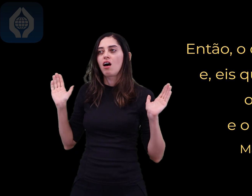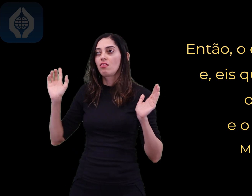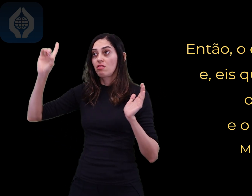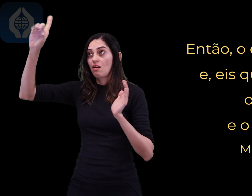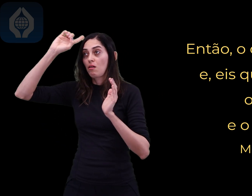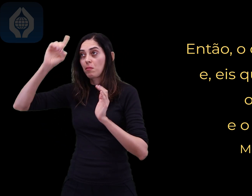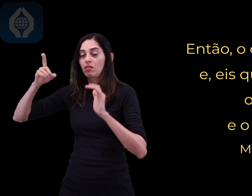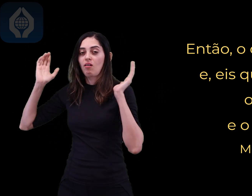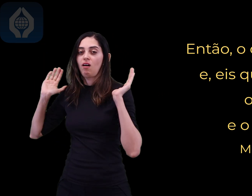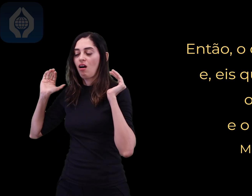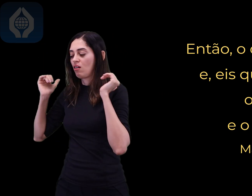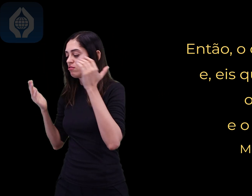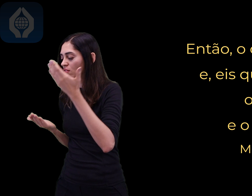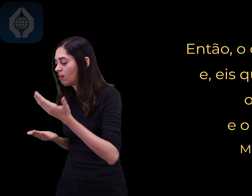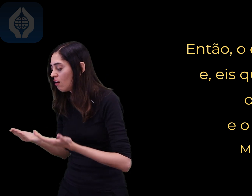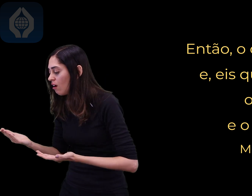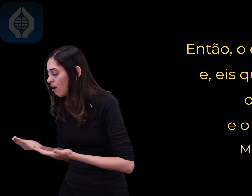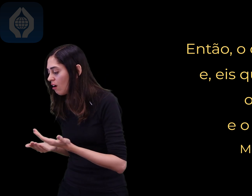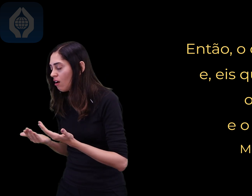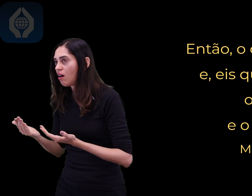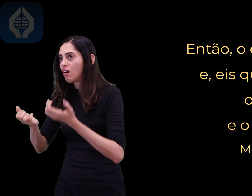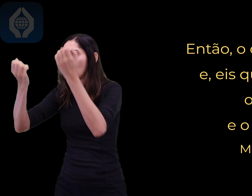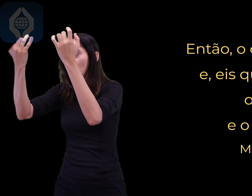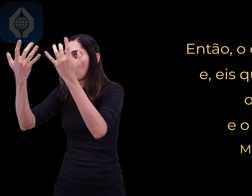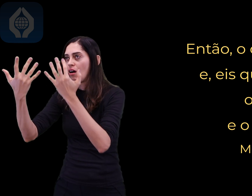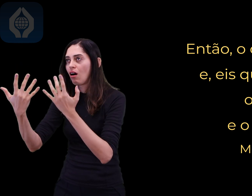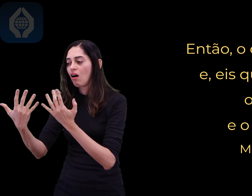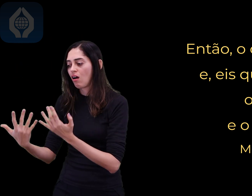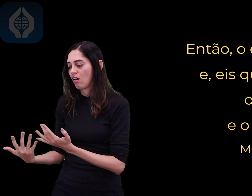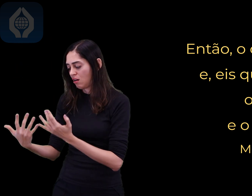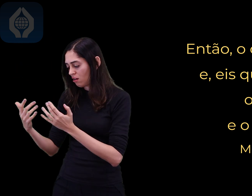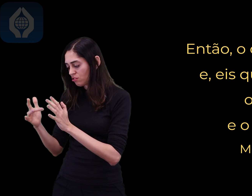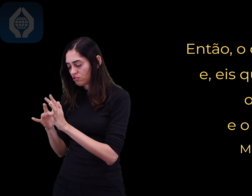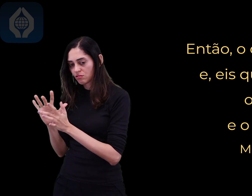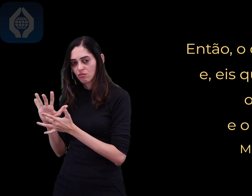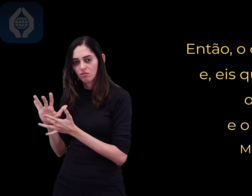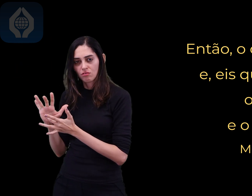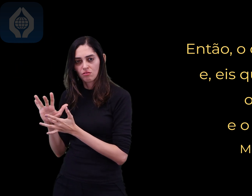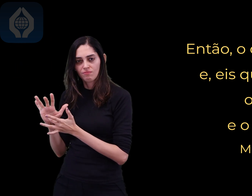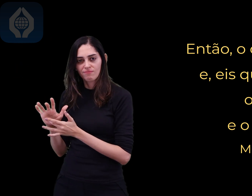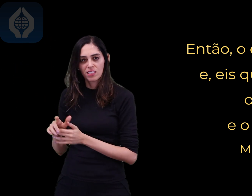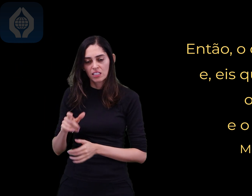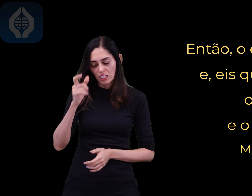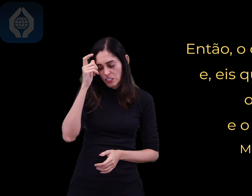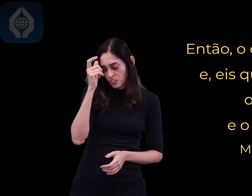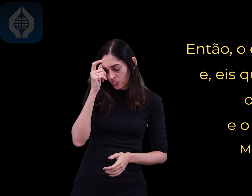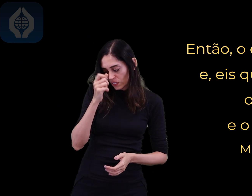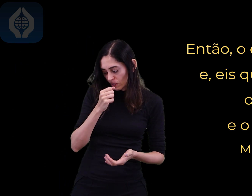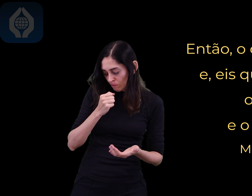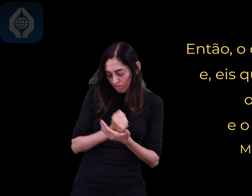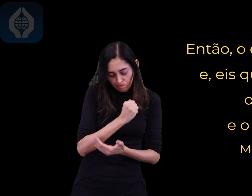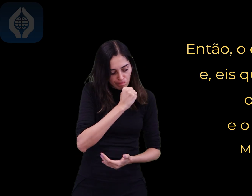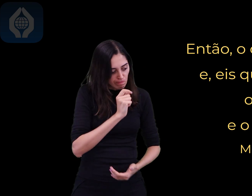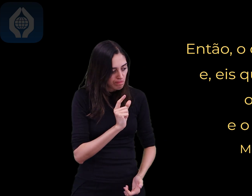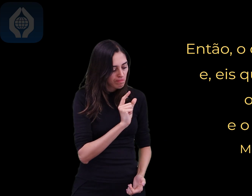Satanás sabia que estava derrotado, então deixou Jesus por algum tempo. Mas Satanás voltou muitas